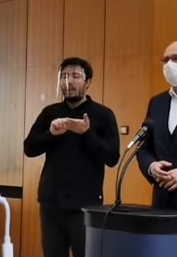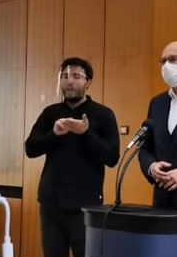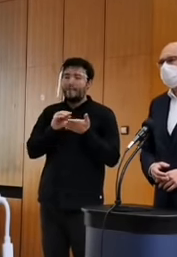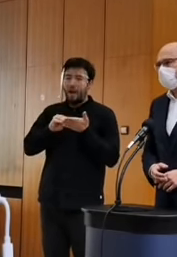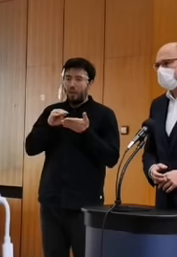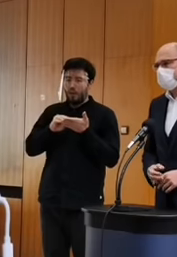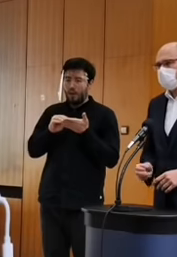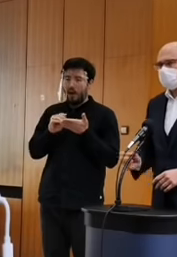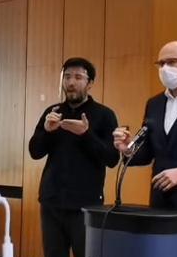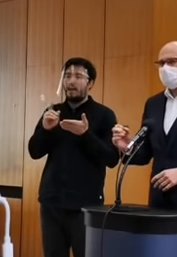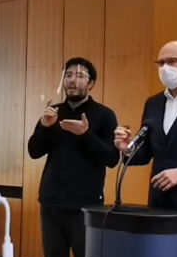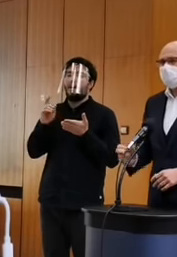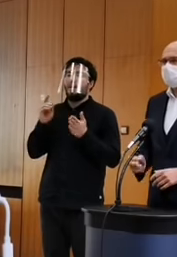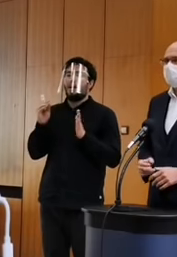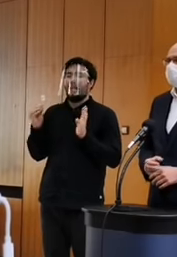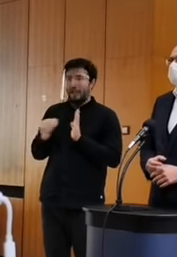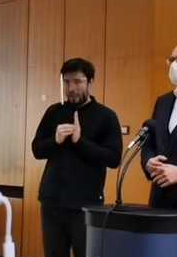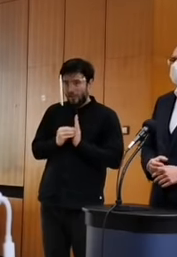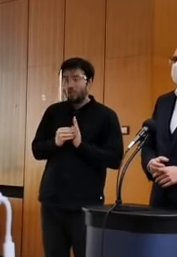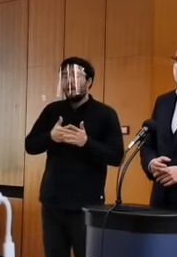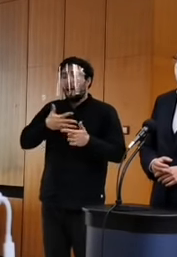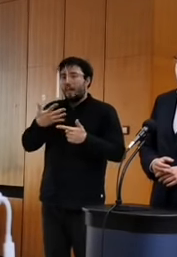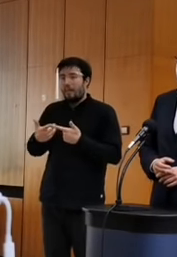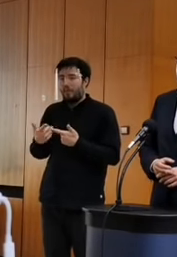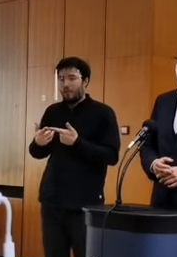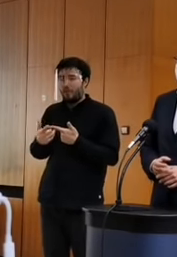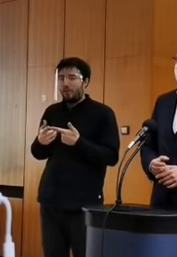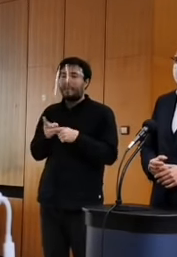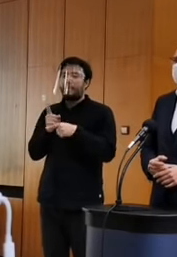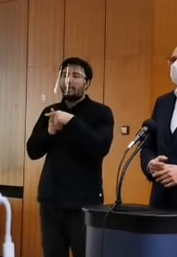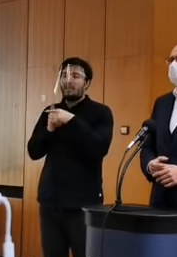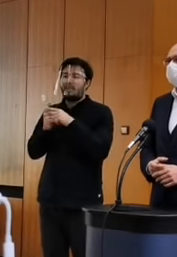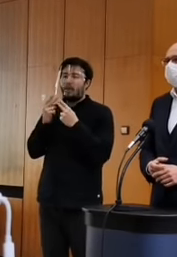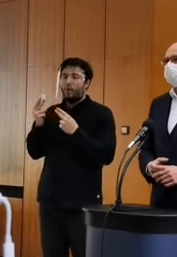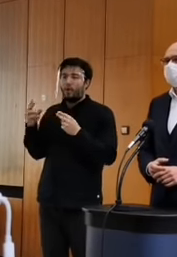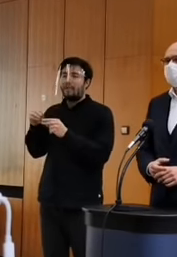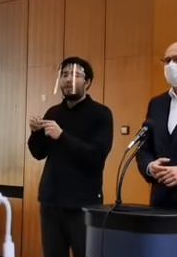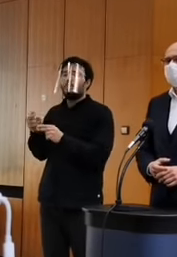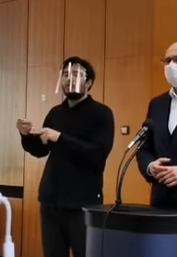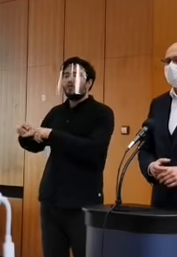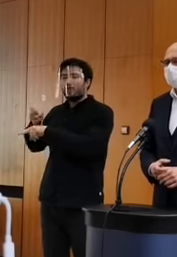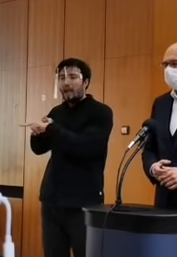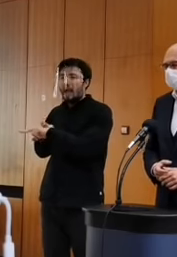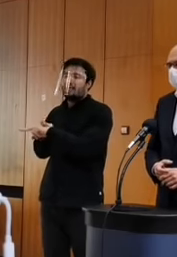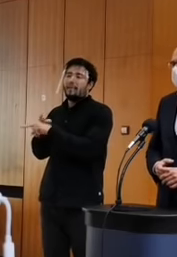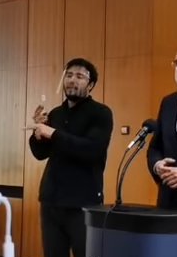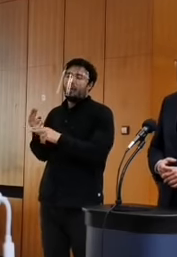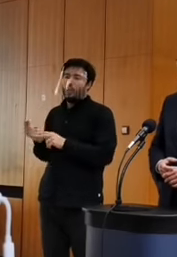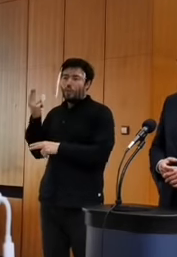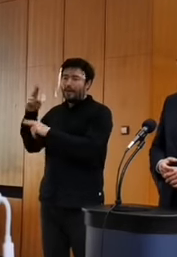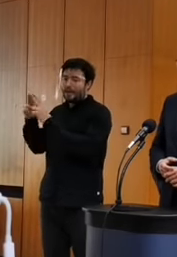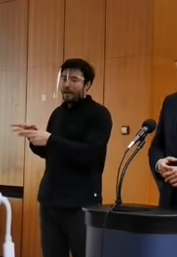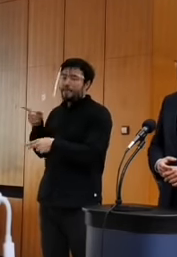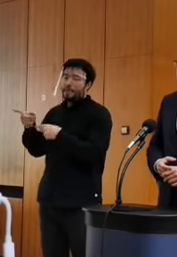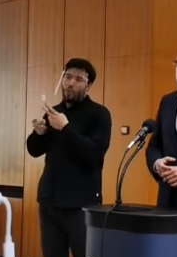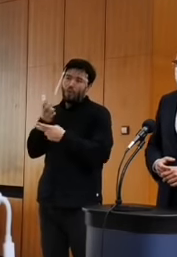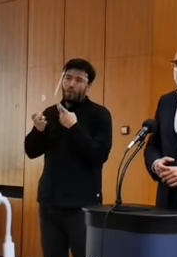alebo bude mať, teraz citujem doslova, kladné hodnotenie Štátneho ústavu pre kontrolu liečiv.